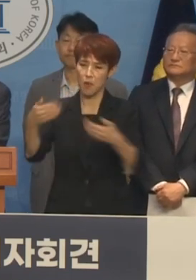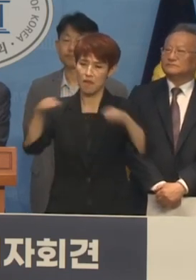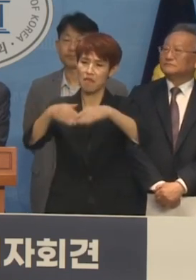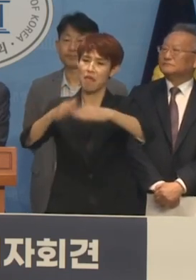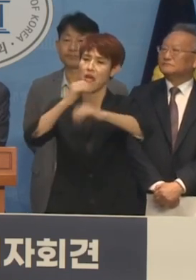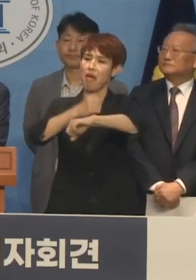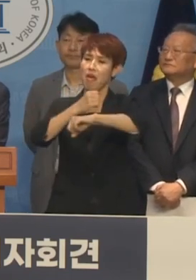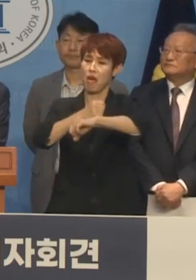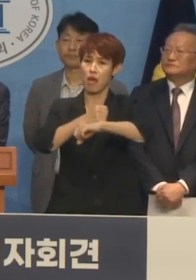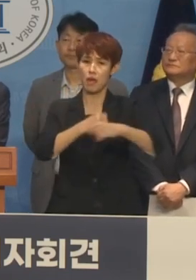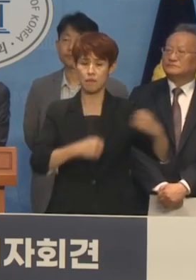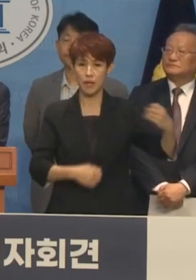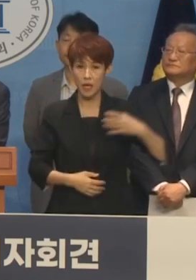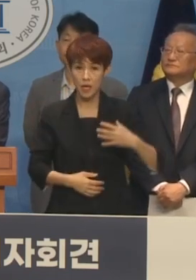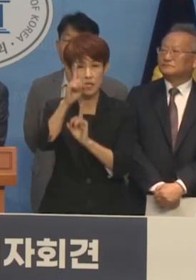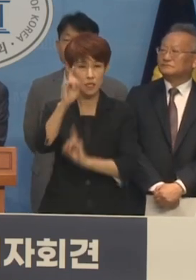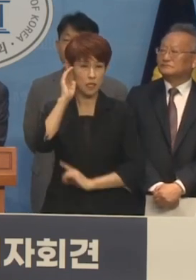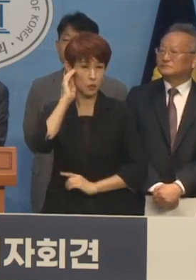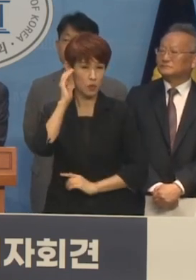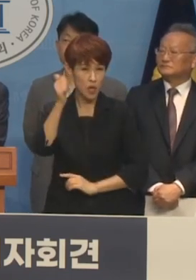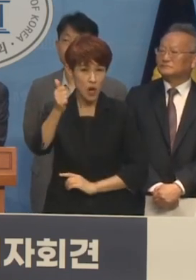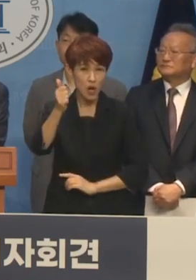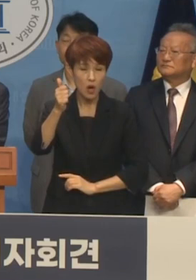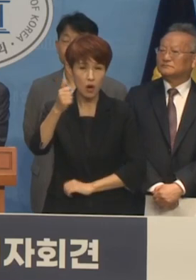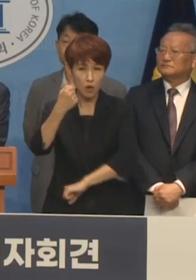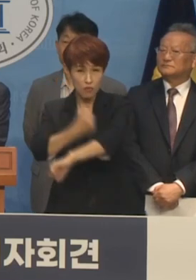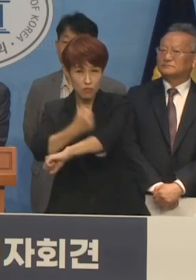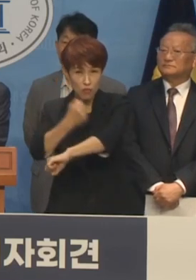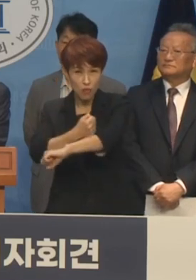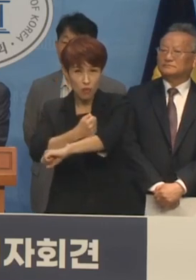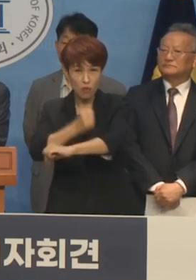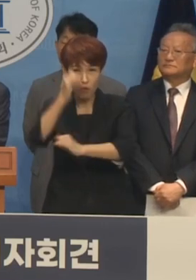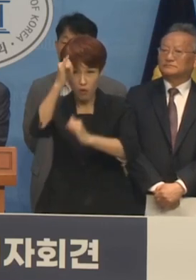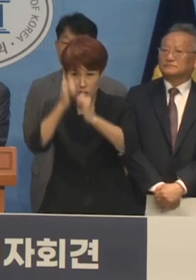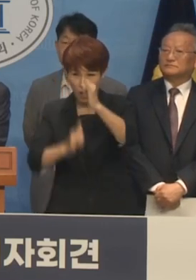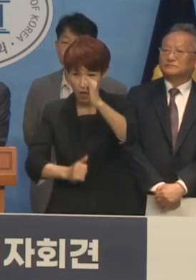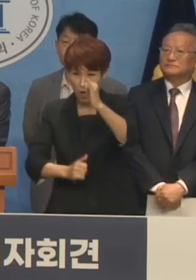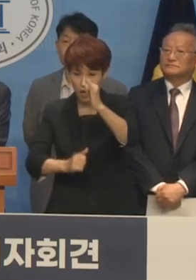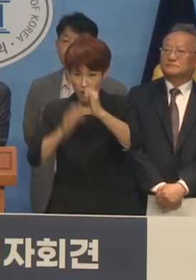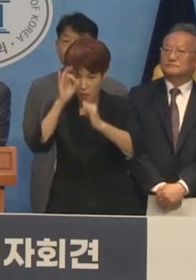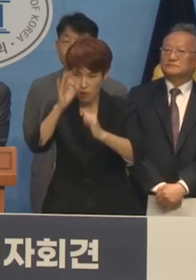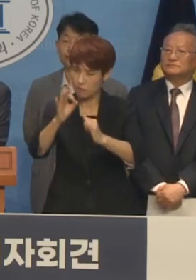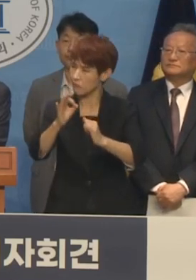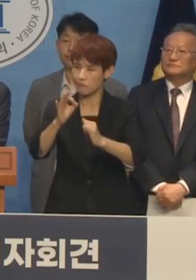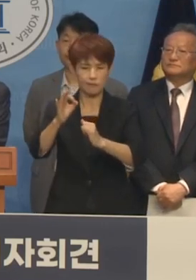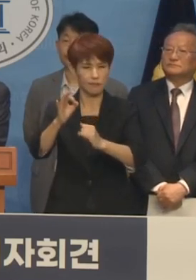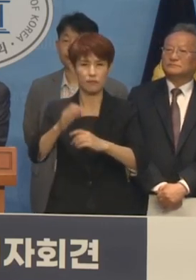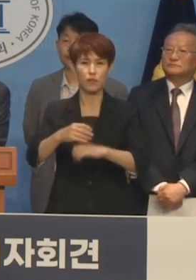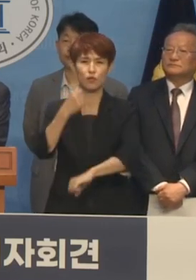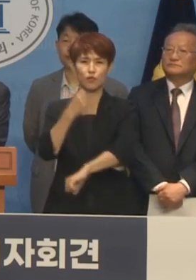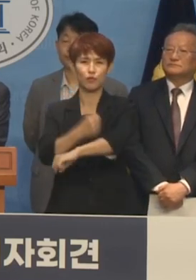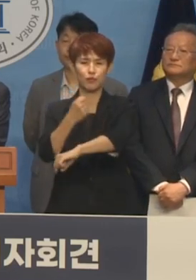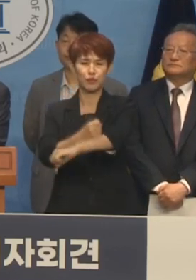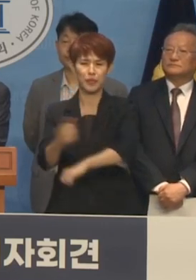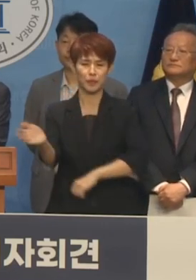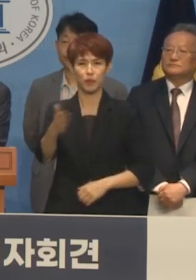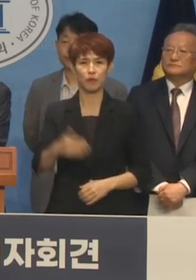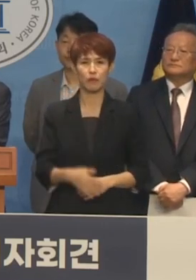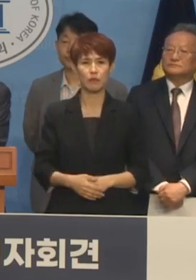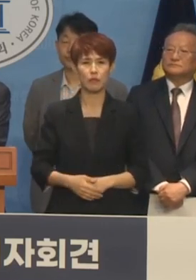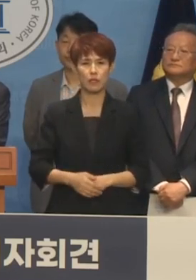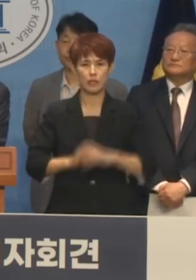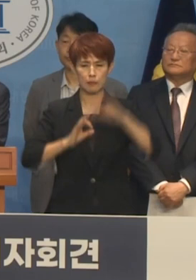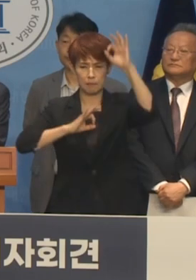하는데요. 사실 이승만 전 대통령과에 대해서는 이미 역사적 평가가 끝났습니다. 공은 별로 없고 과가 엄청나게